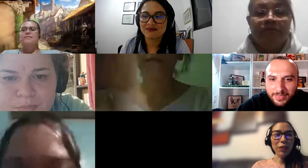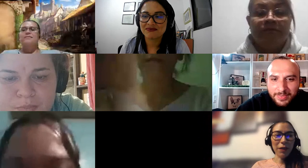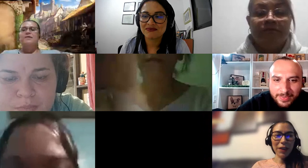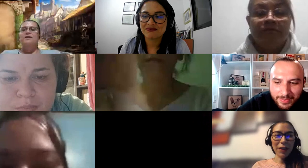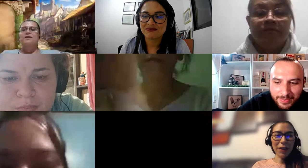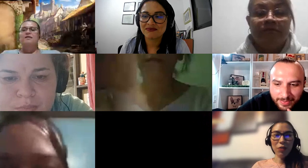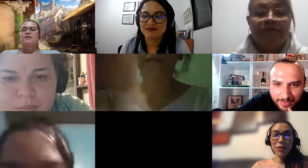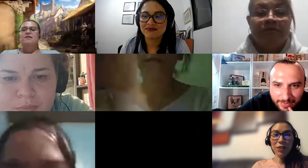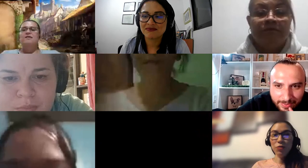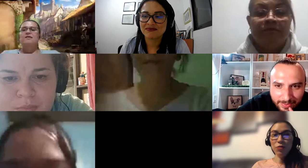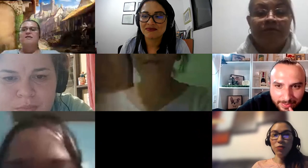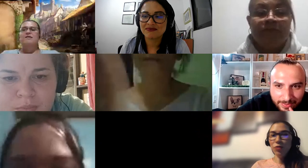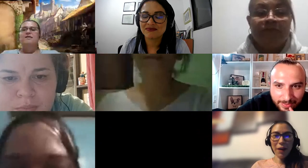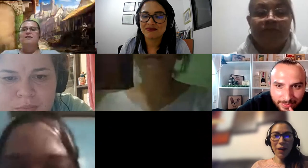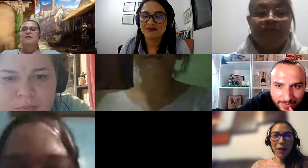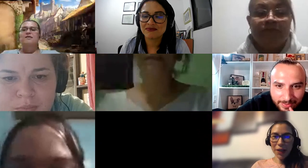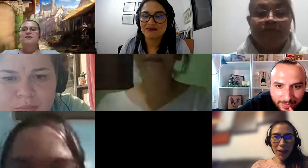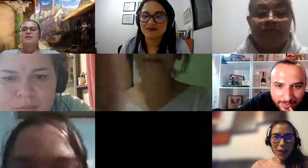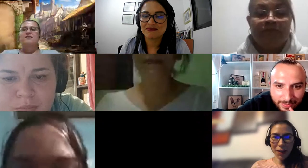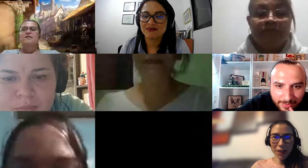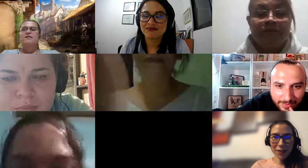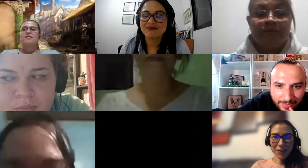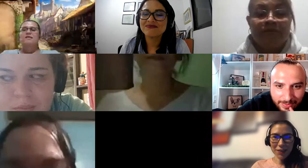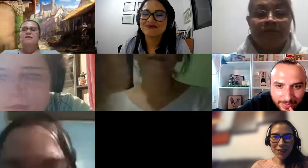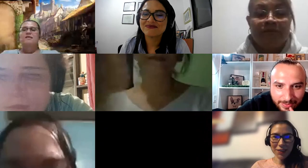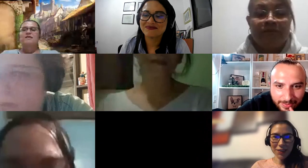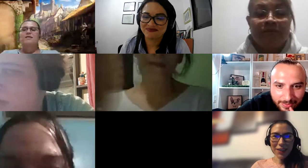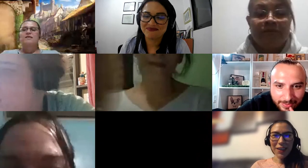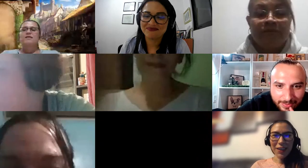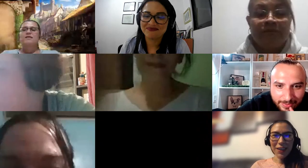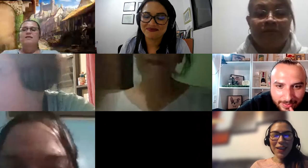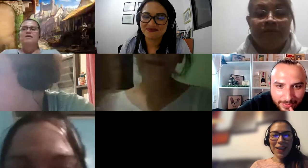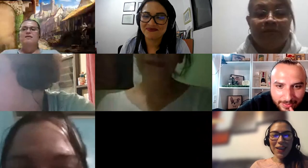preguntaban que no se escuchaba nada.